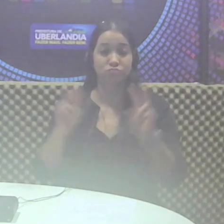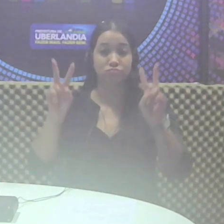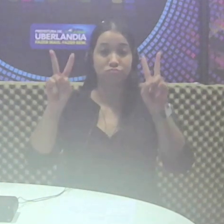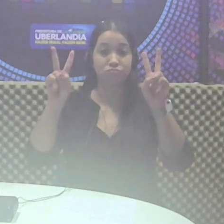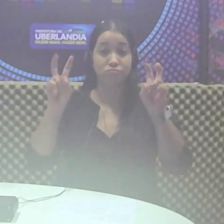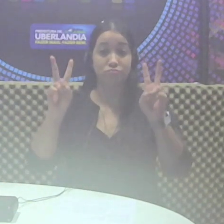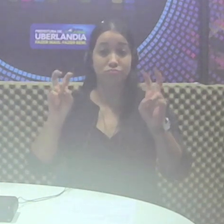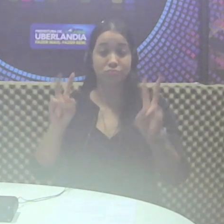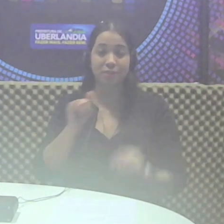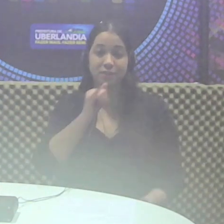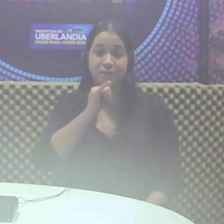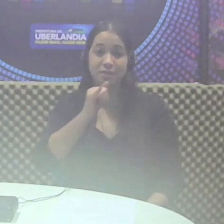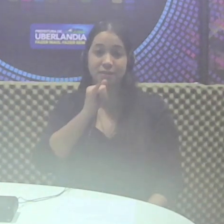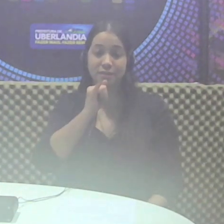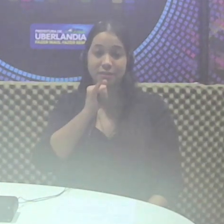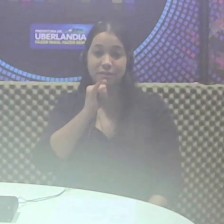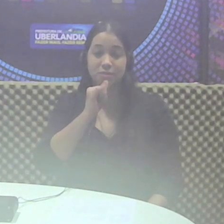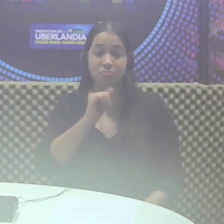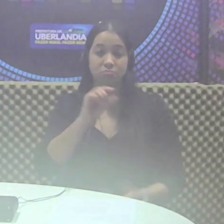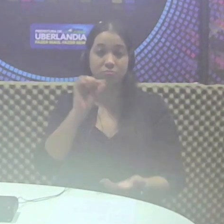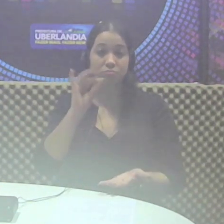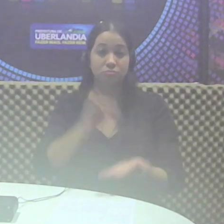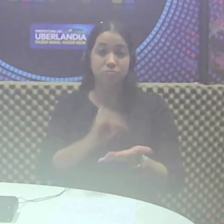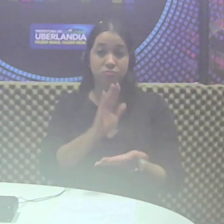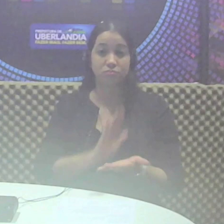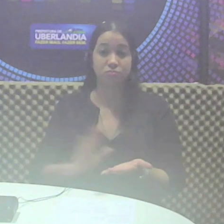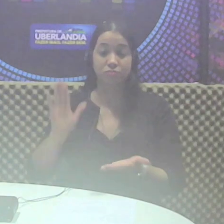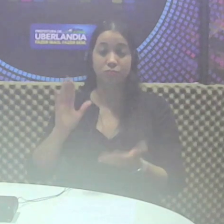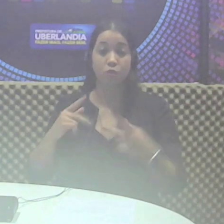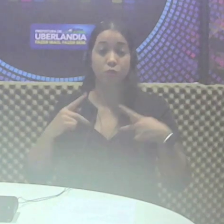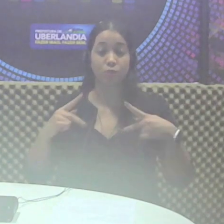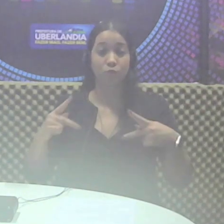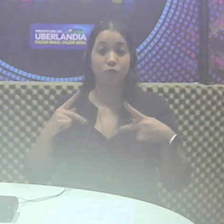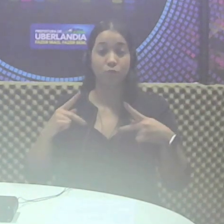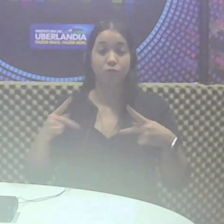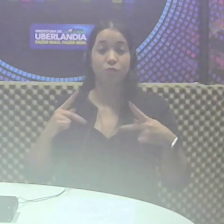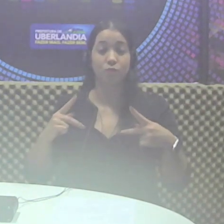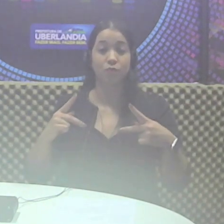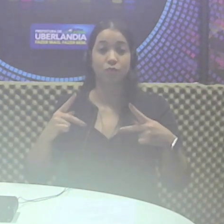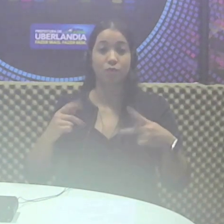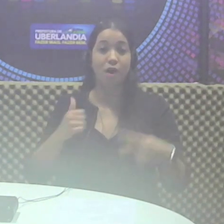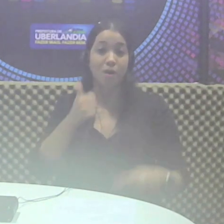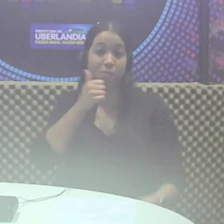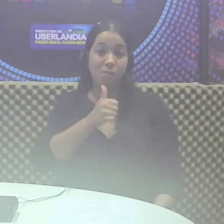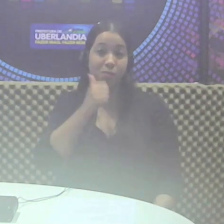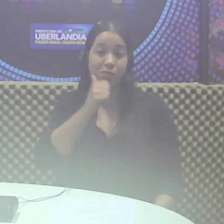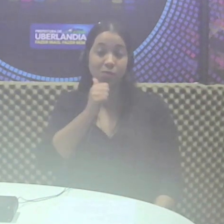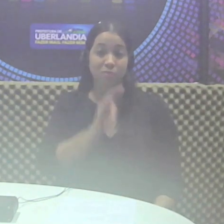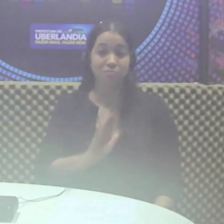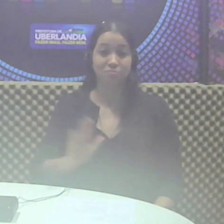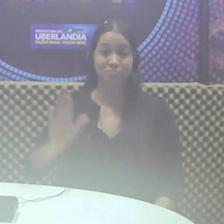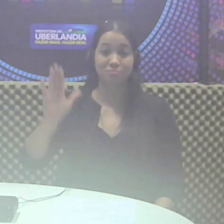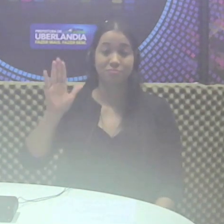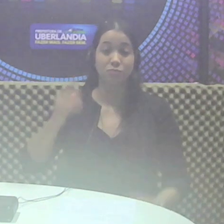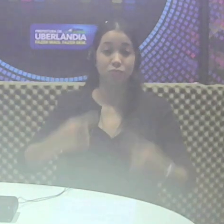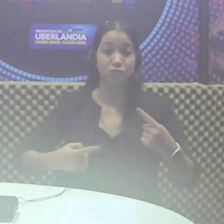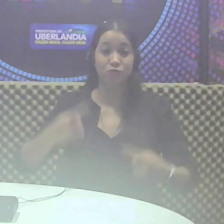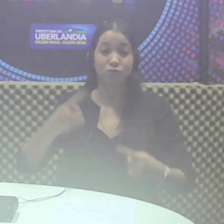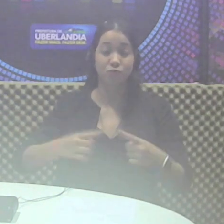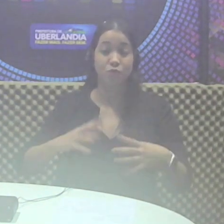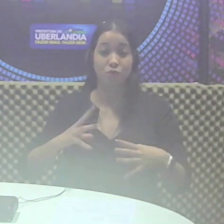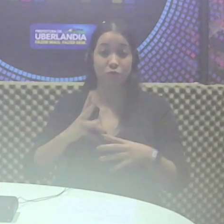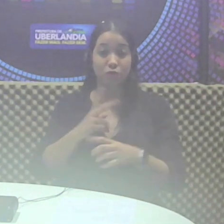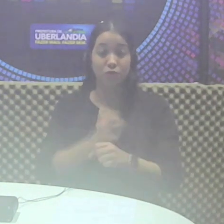temas como registro de candidatura, propaganda eleitoral, participação feminina na política, contas eleitorais